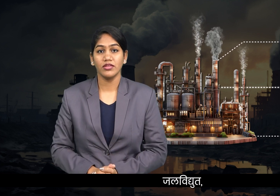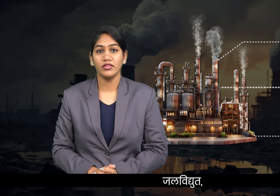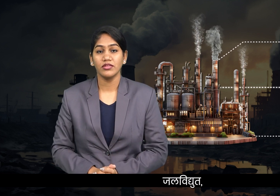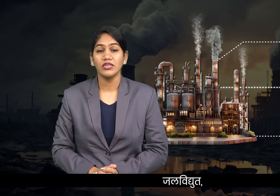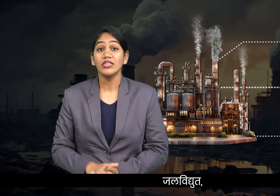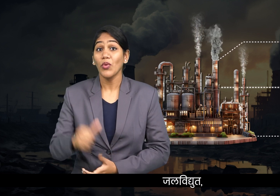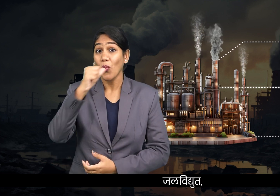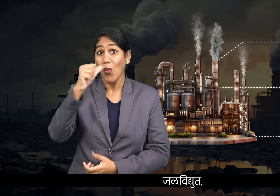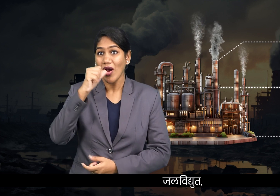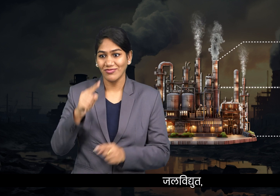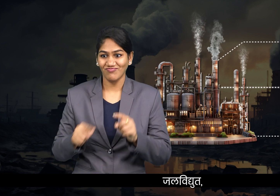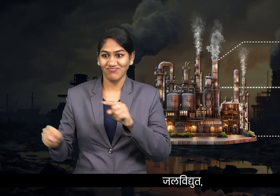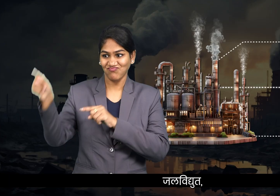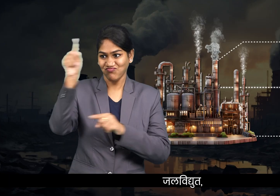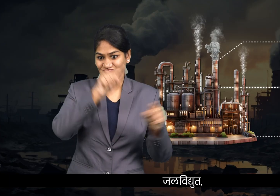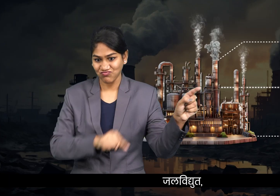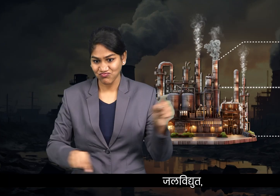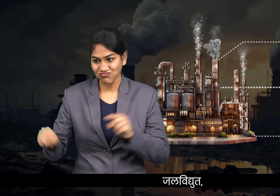जल विद्युत,